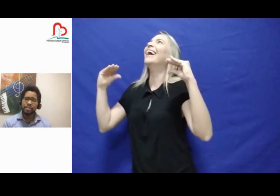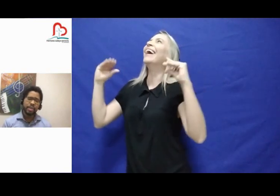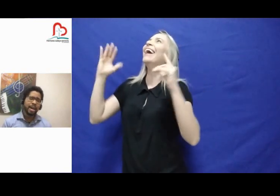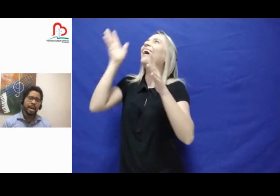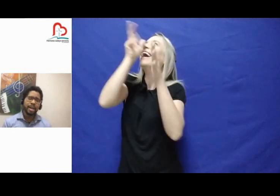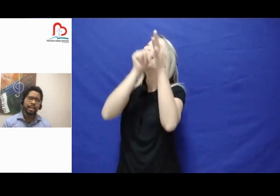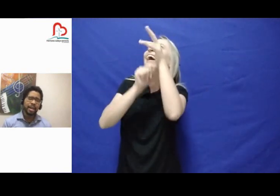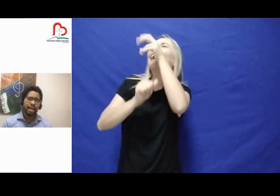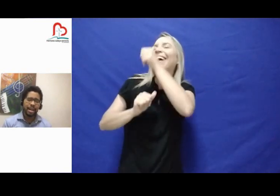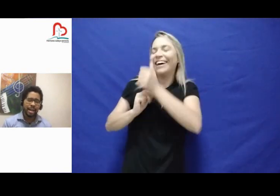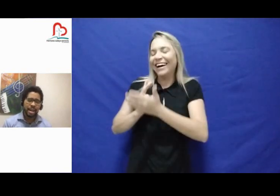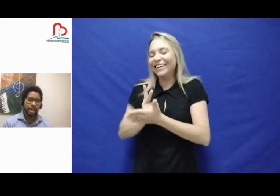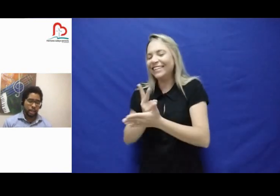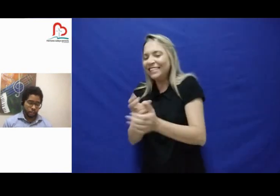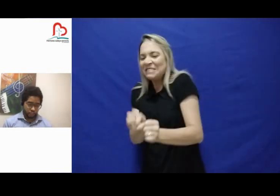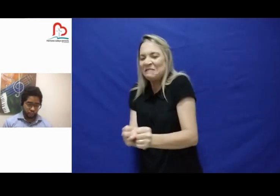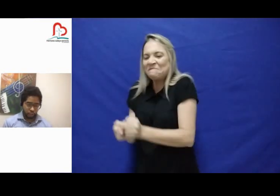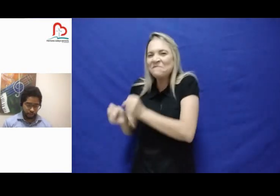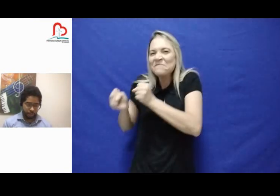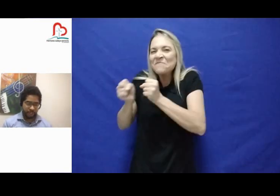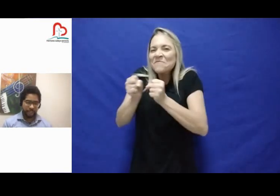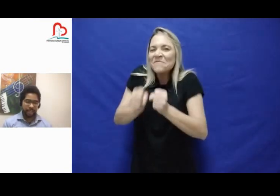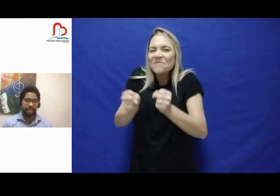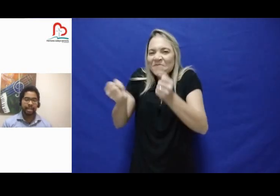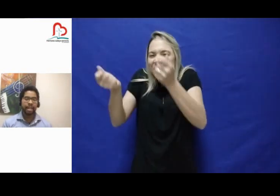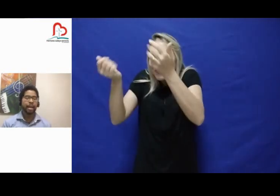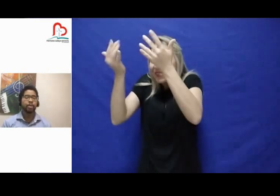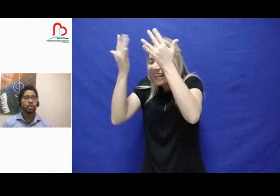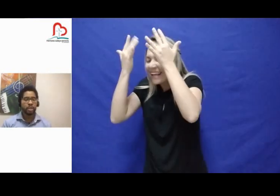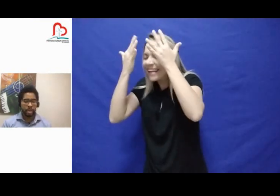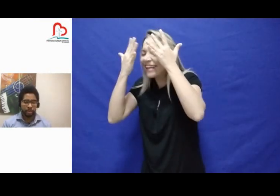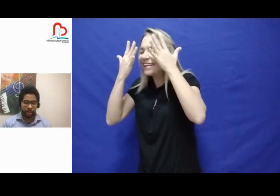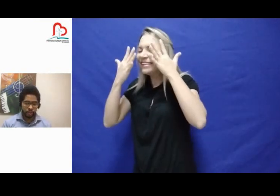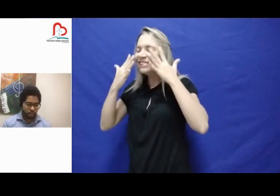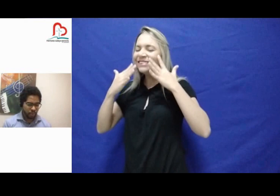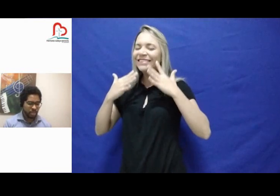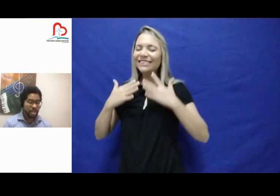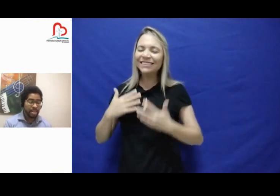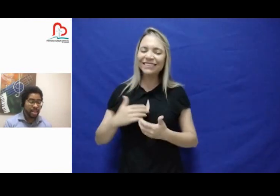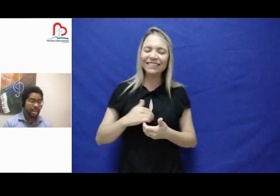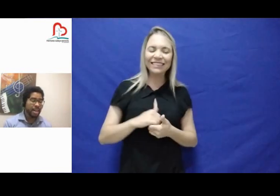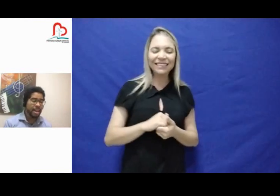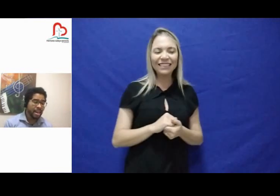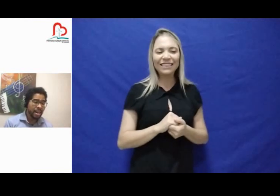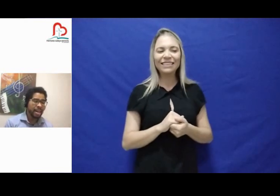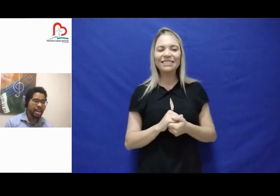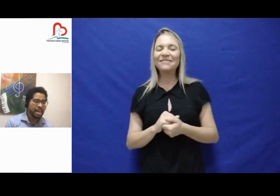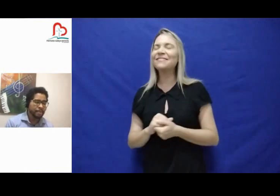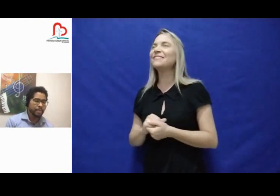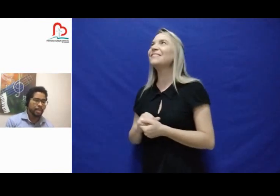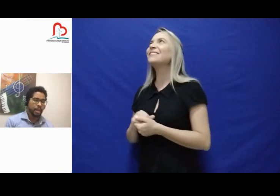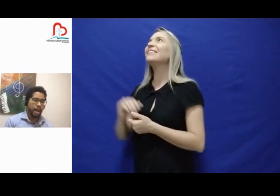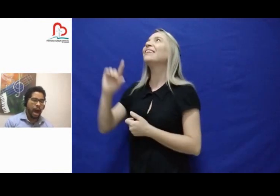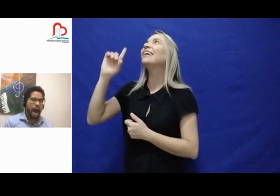poderá livrá-la. Seu poder eterno sempre a